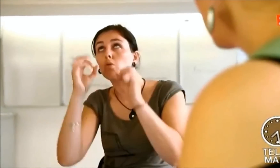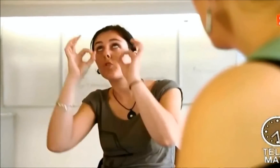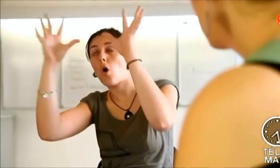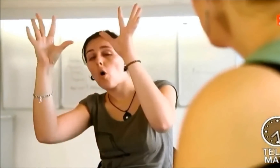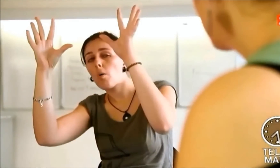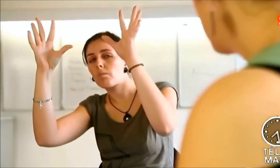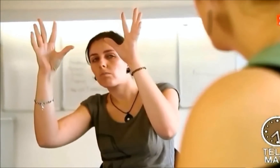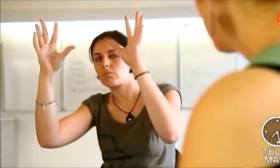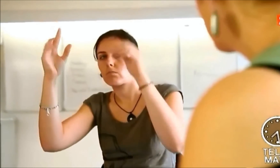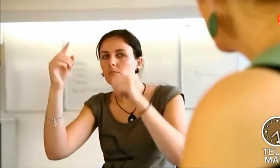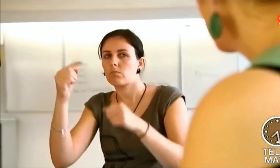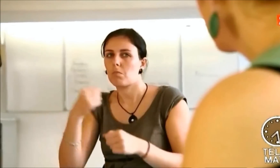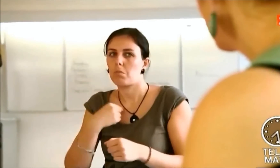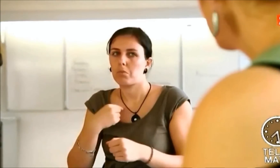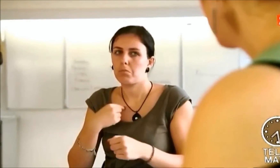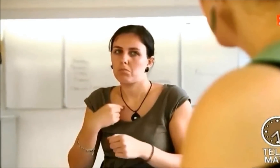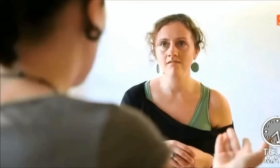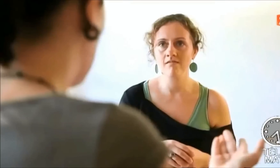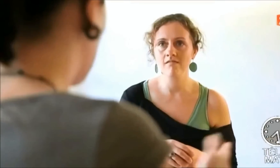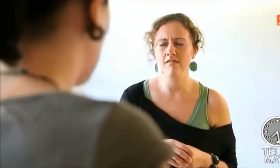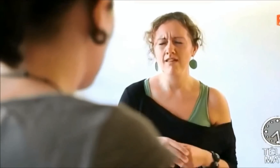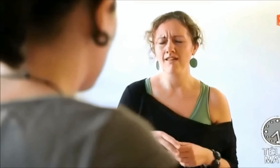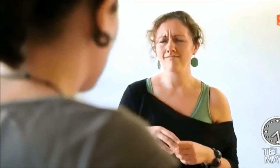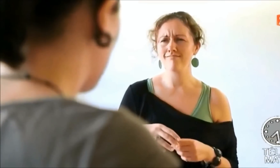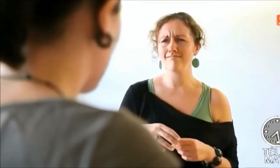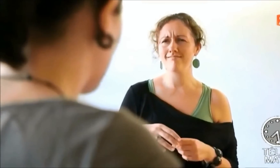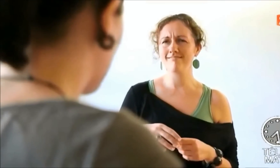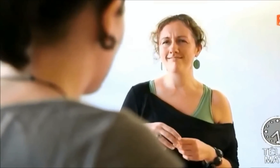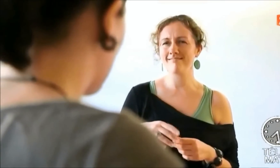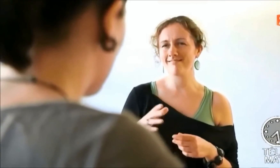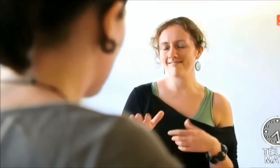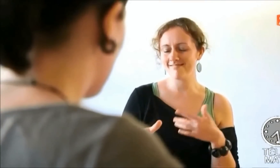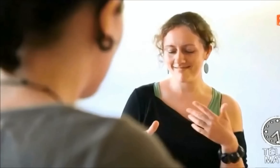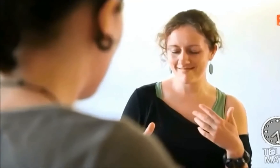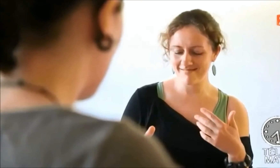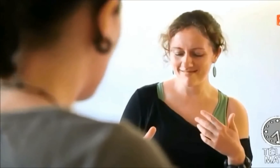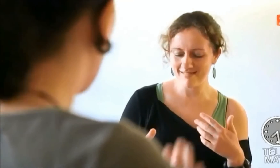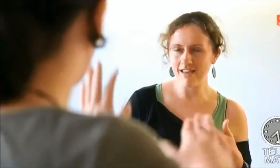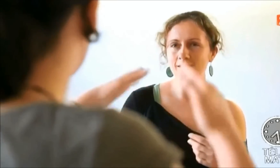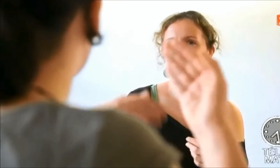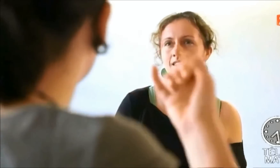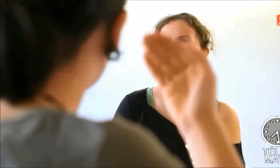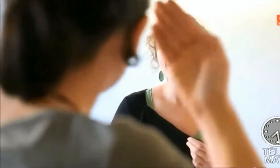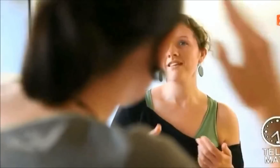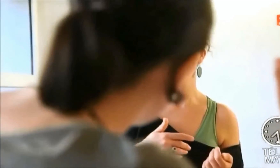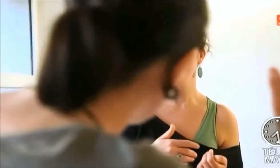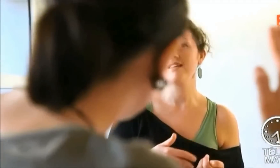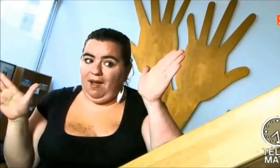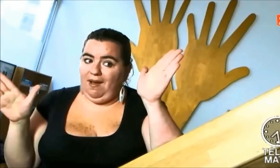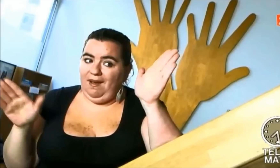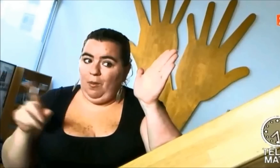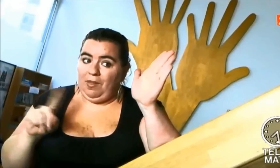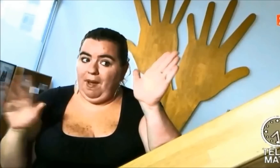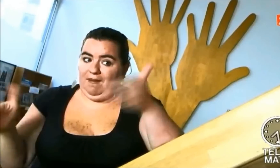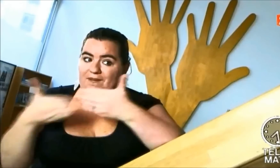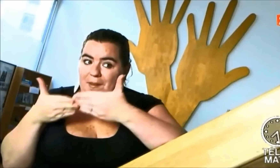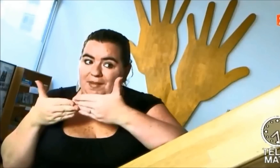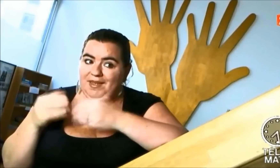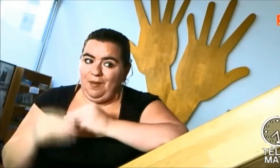donne quand même des cours. Donc, c'est notre langue, mais on la partage, on donne des leçons. Nous sommes ouverts au partage, nous ne sommes pas du tout un